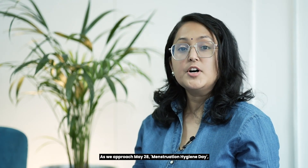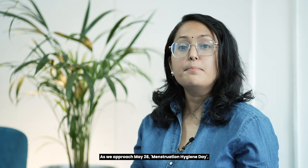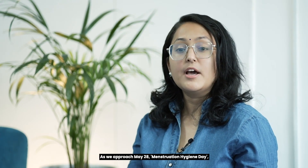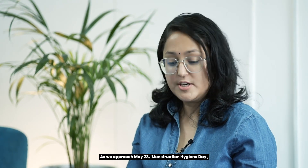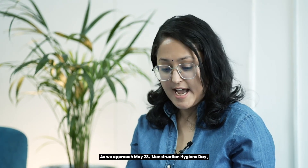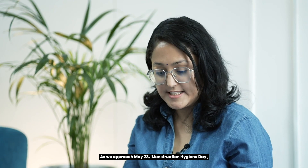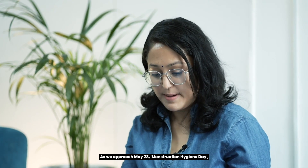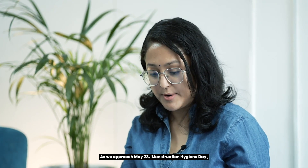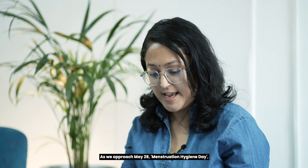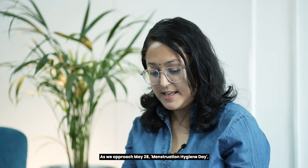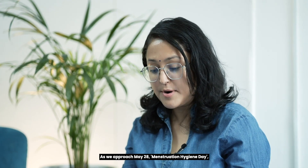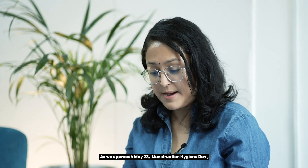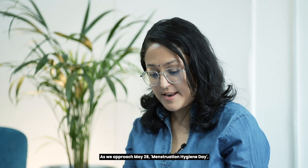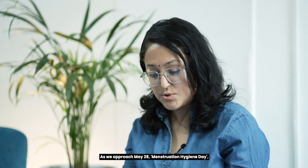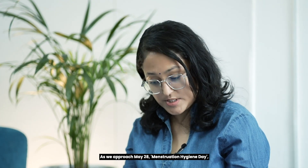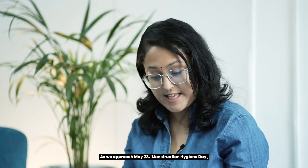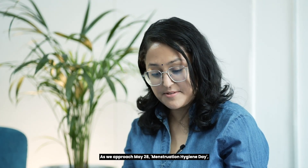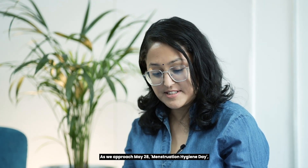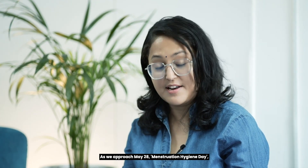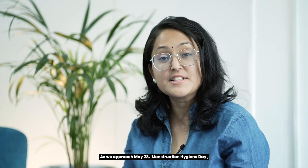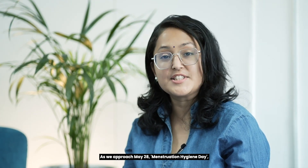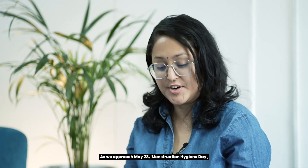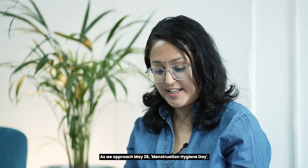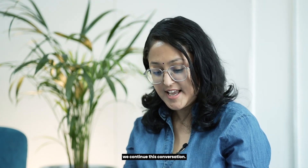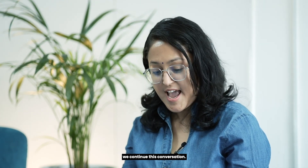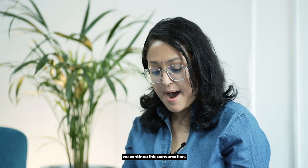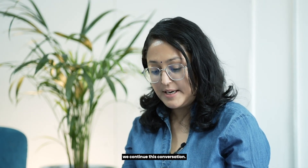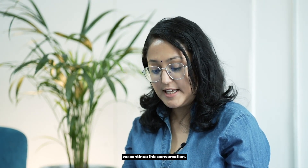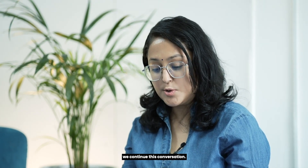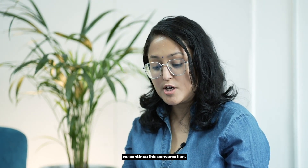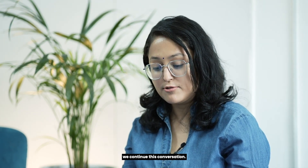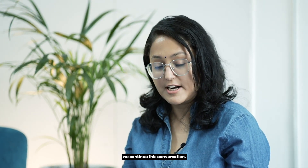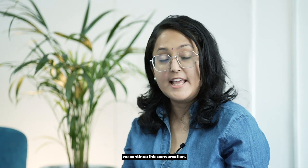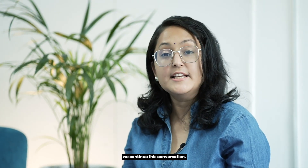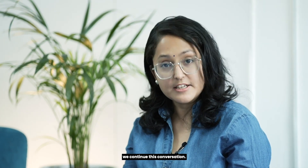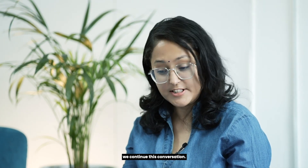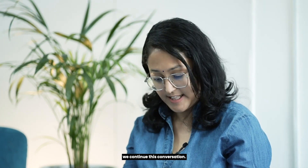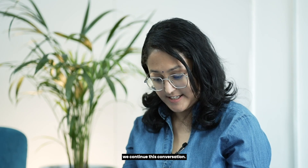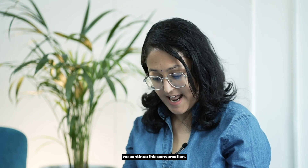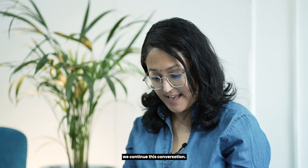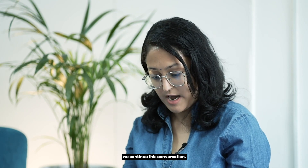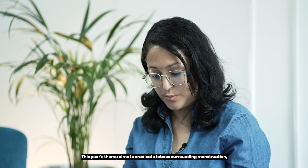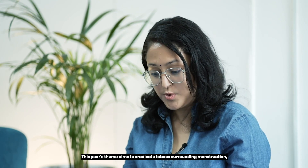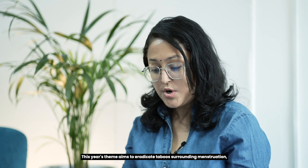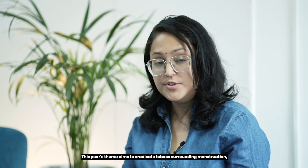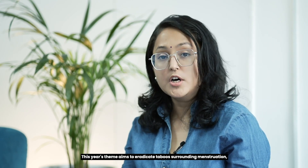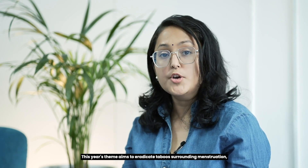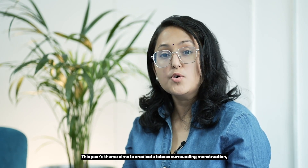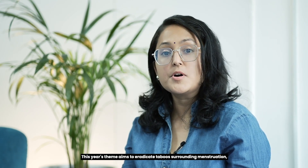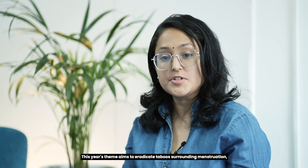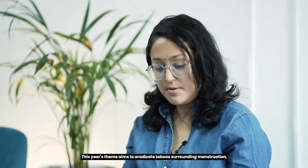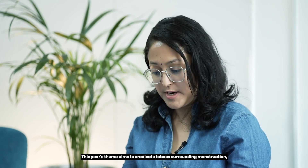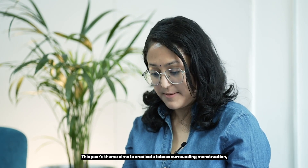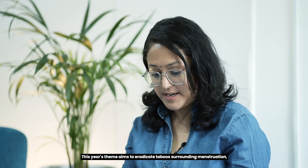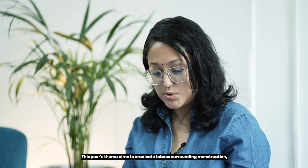वर्ष मे 28 मनाइने महिनावारी स्वच्छता दिवसलाई लक्षित गर्दै हामीले यो छलफललाई निरन्तरता दिन लागेका हौँ र